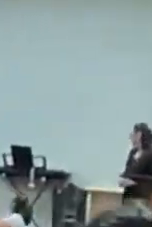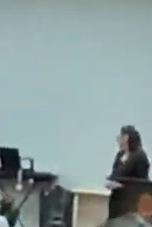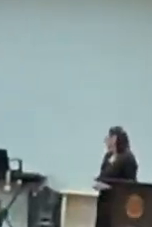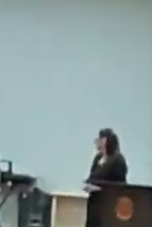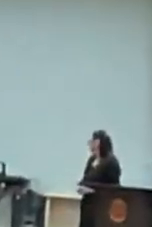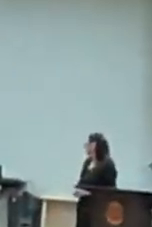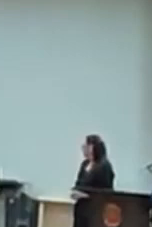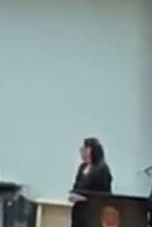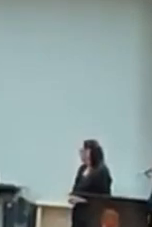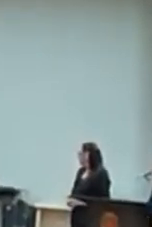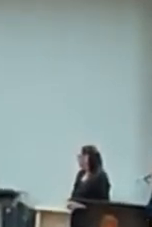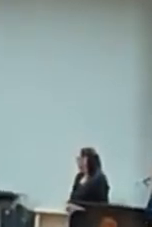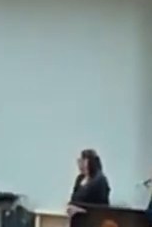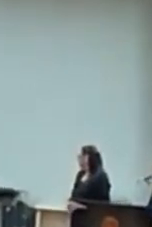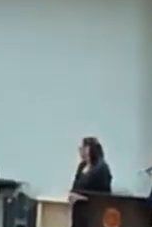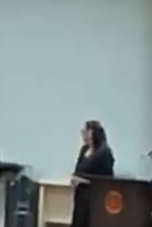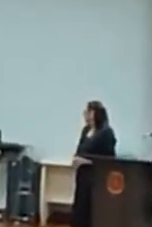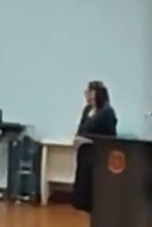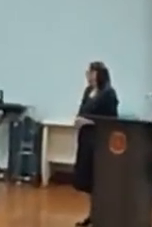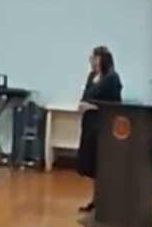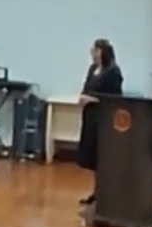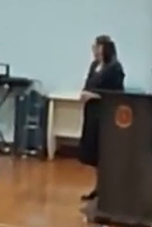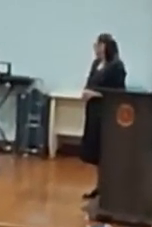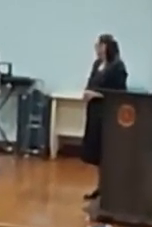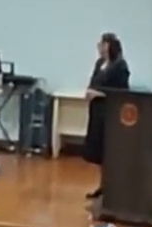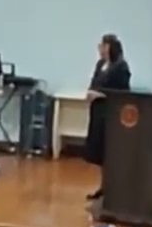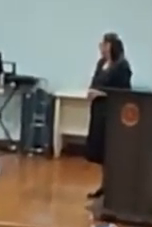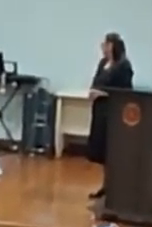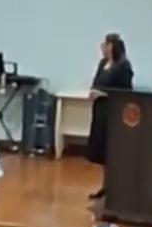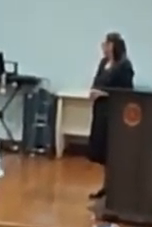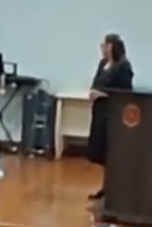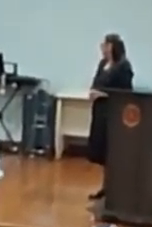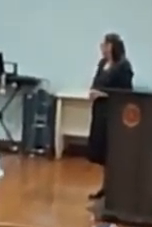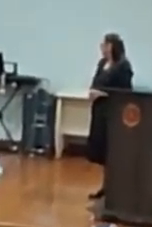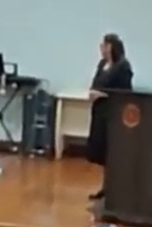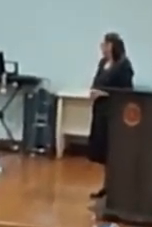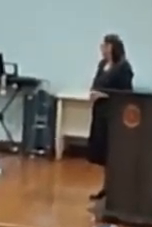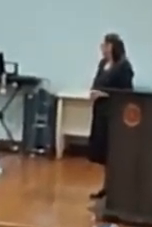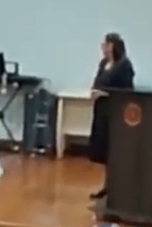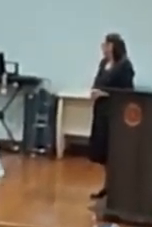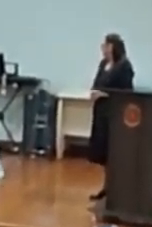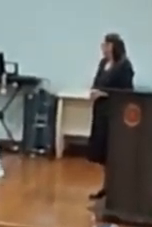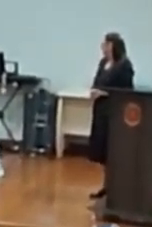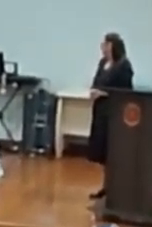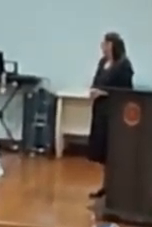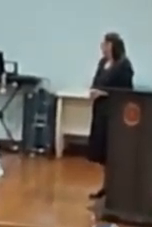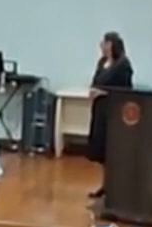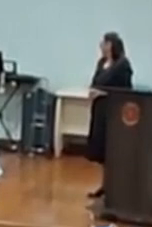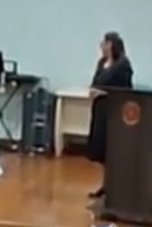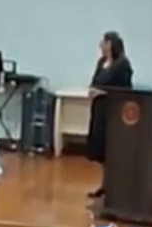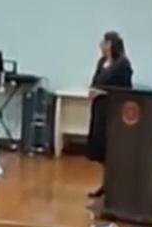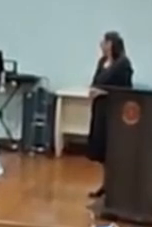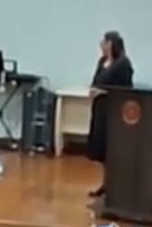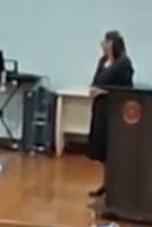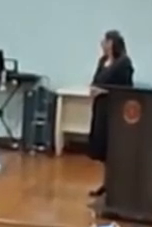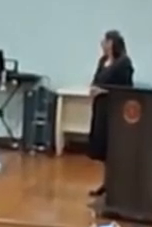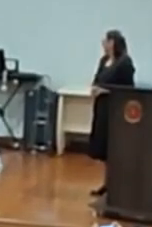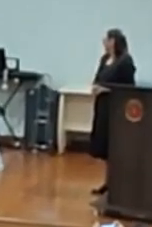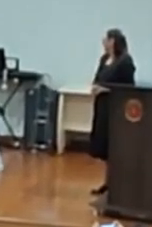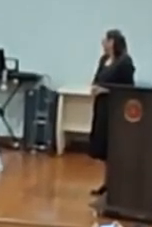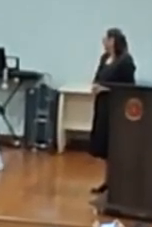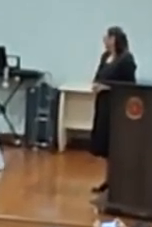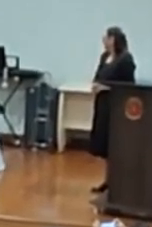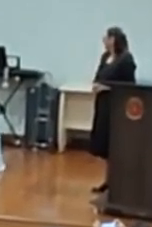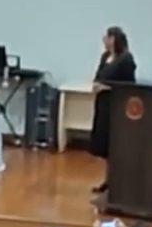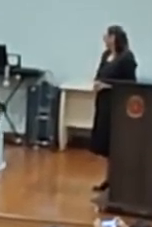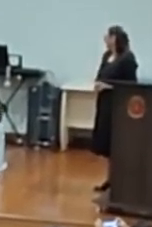às centenas de pessoas que lotaram o auditório Hélio Moreira na manhã desta segunda-feira, 7 de agosto, que vai entrar para a